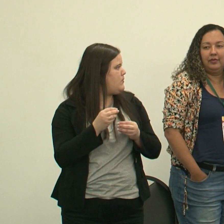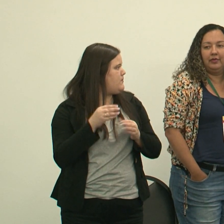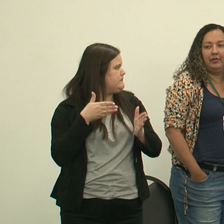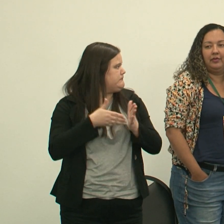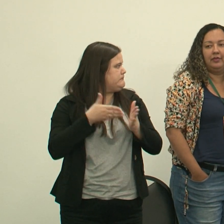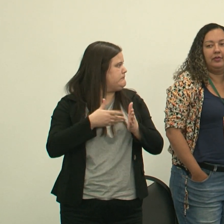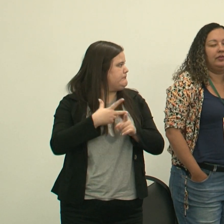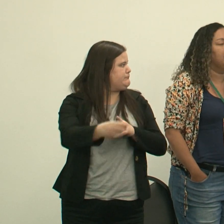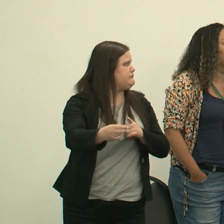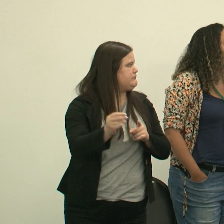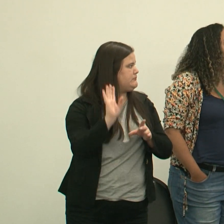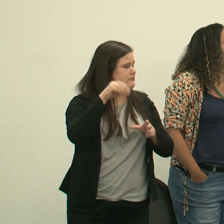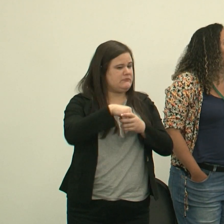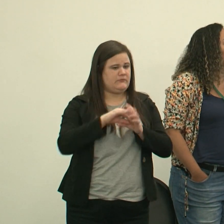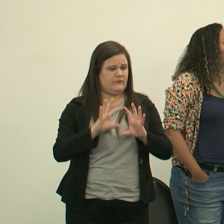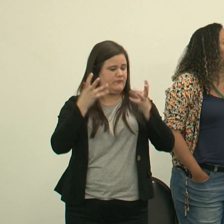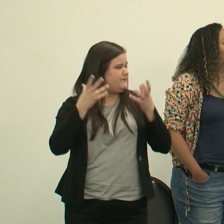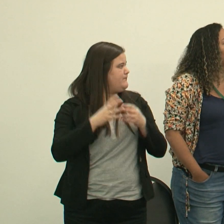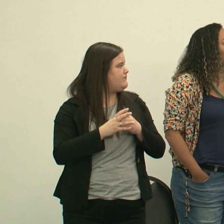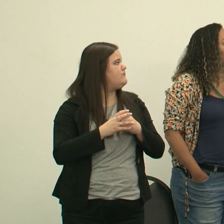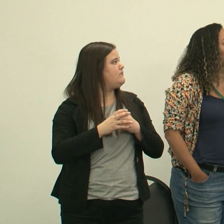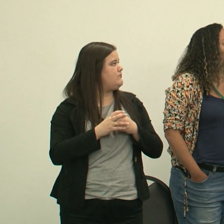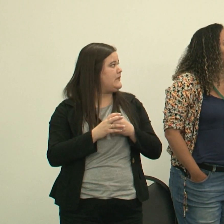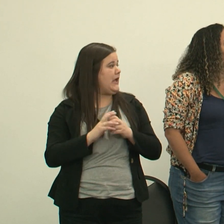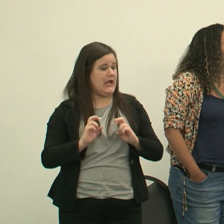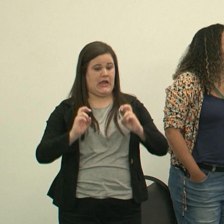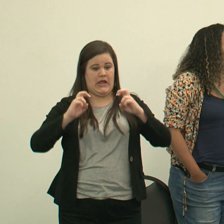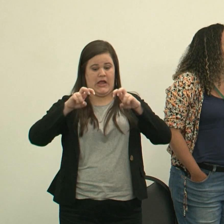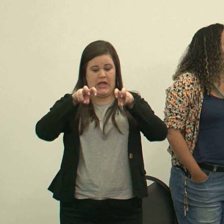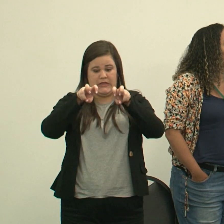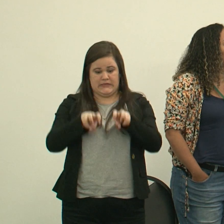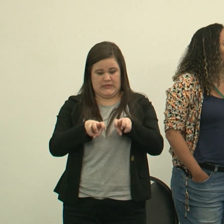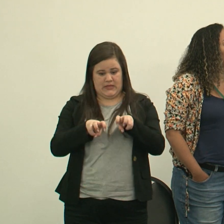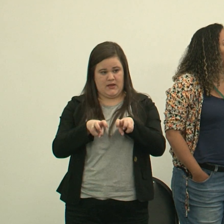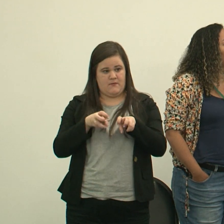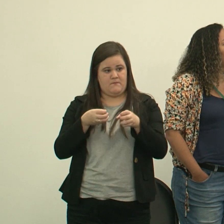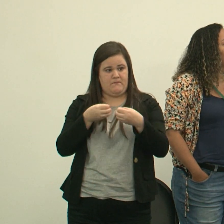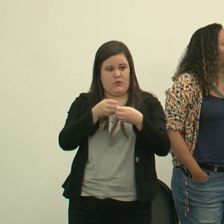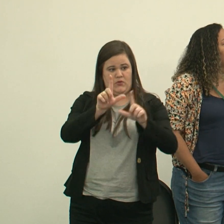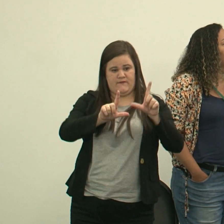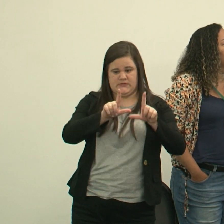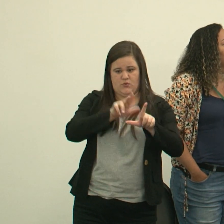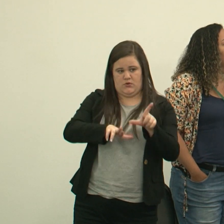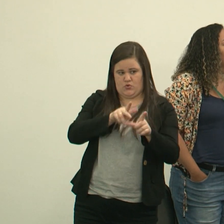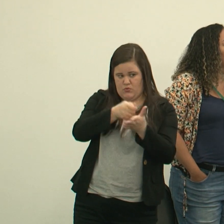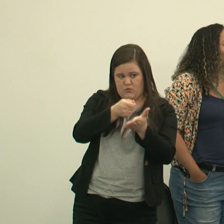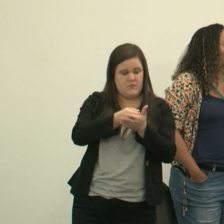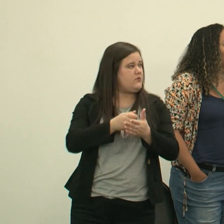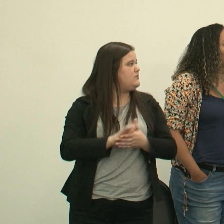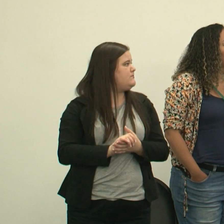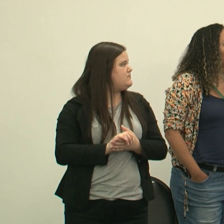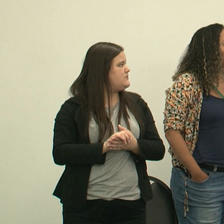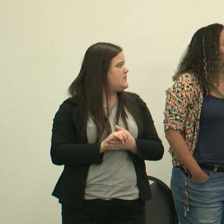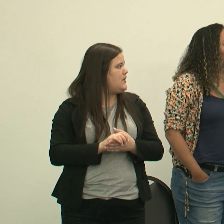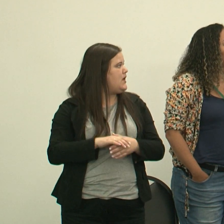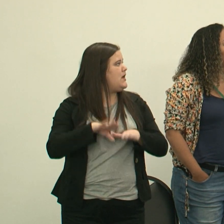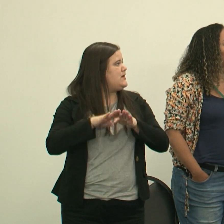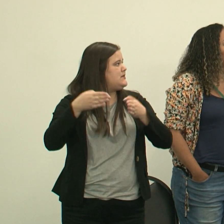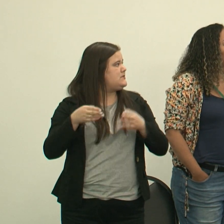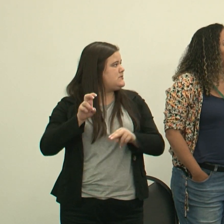E aí vem lá o guia. Coloque cadeira perto da TV com legenda, sentar na mesa com